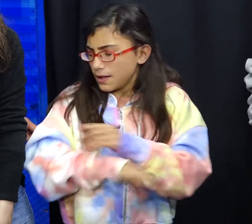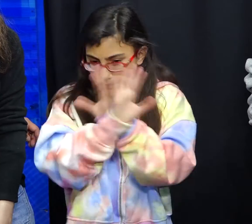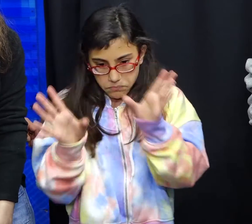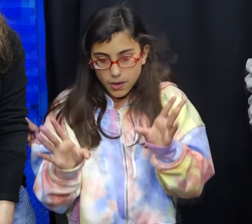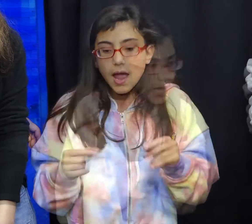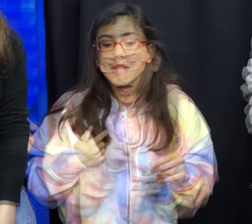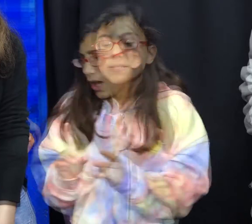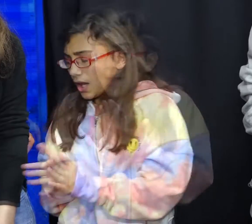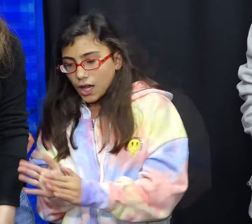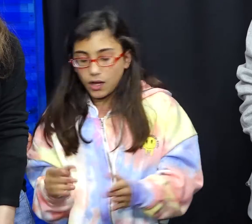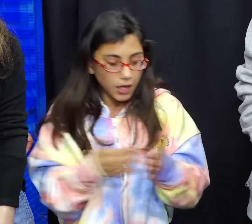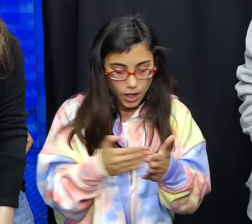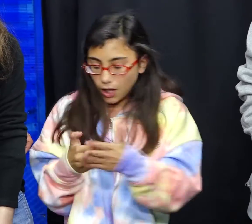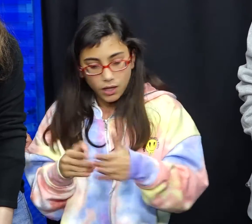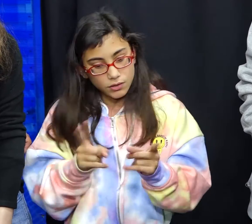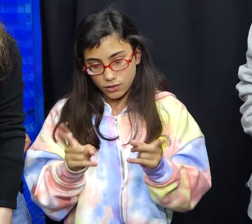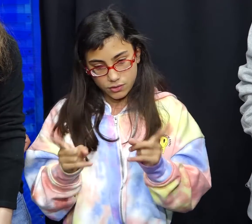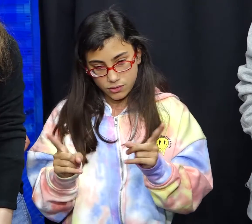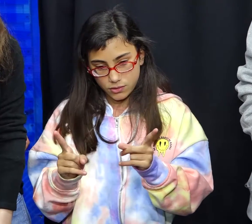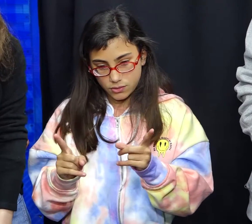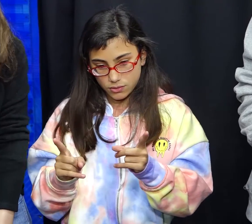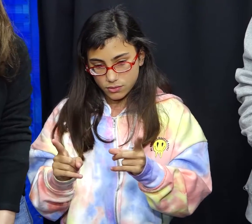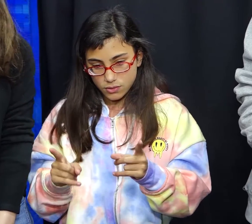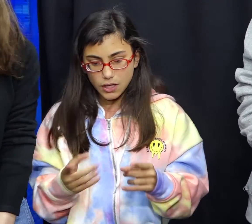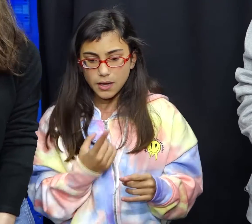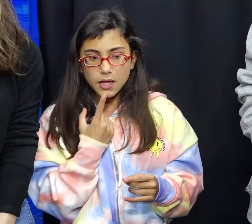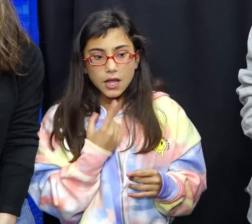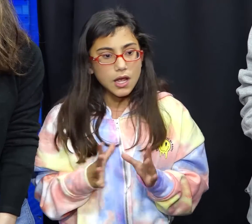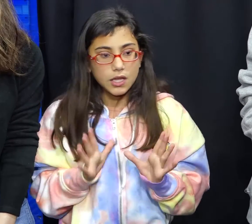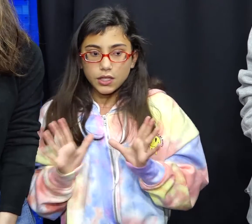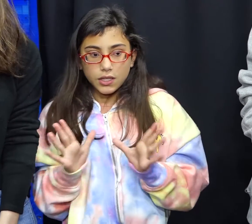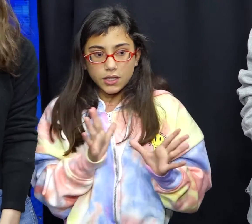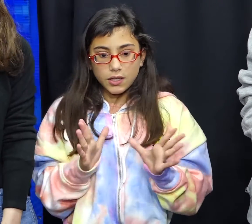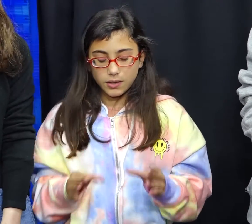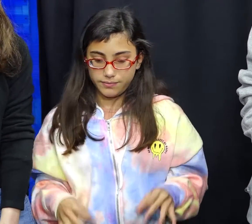Llegar a la persona sorda no tenga dudas, no tenga barreras, que esté cómodo,